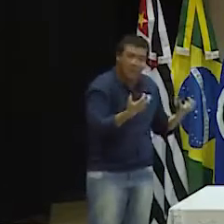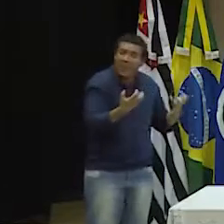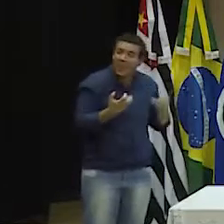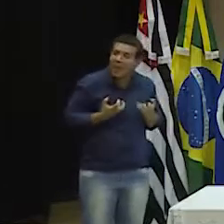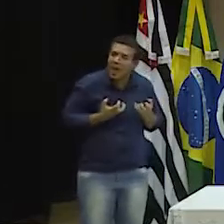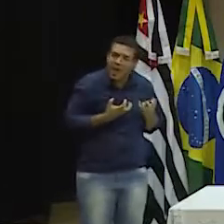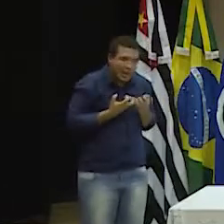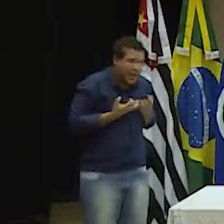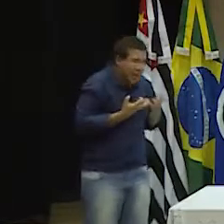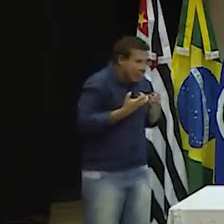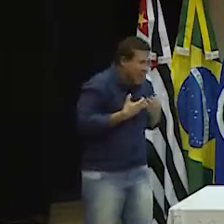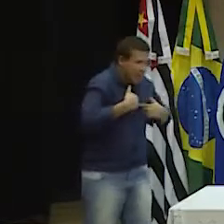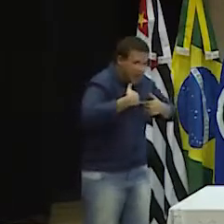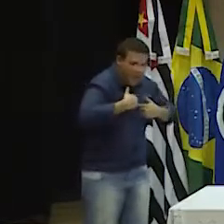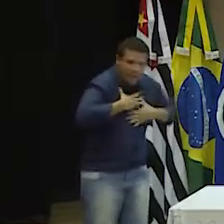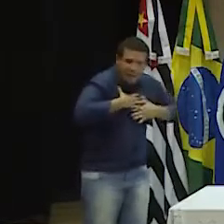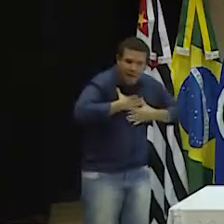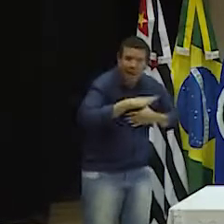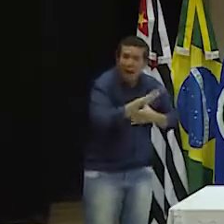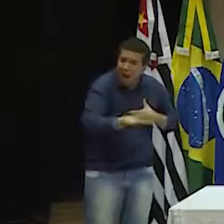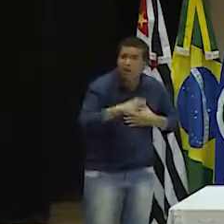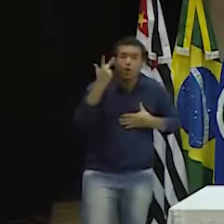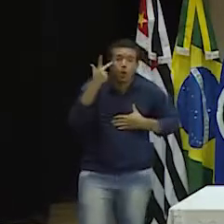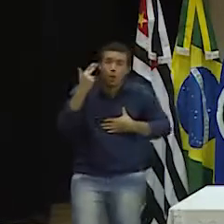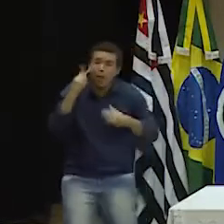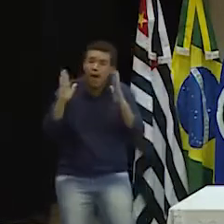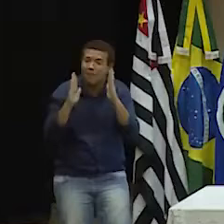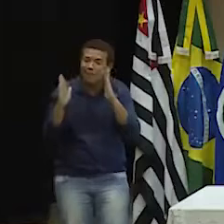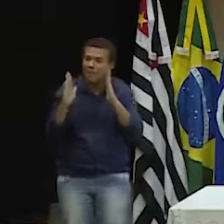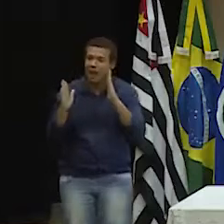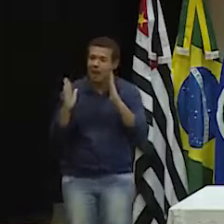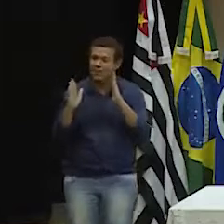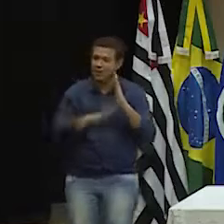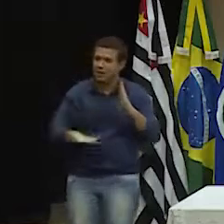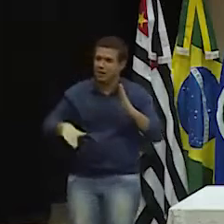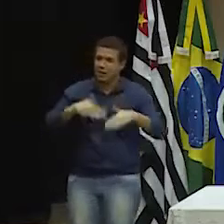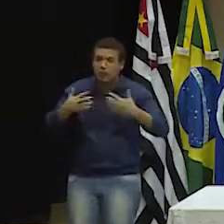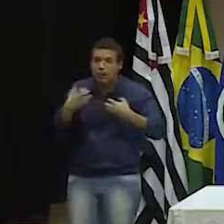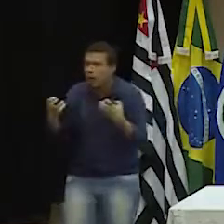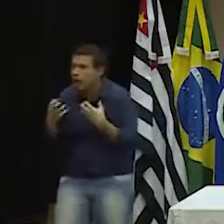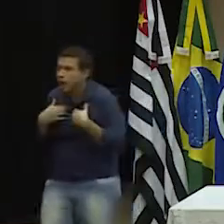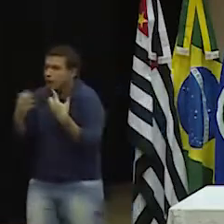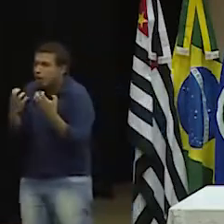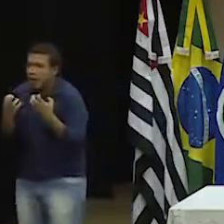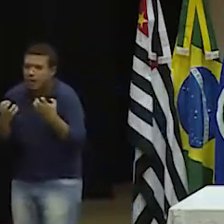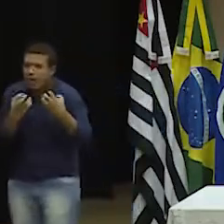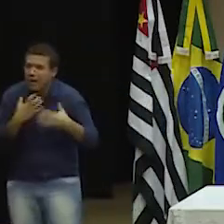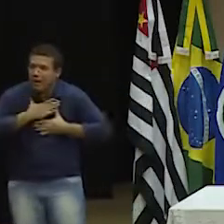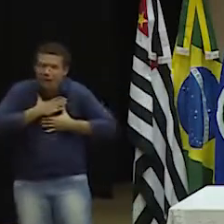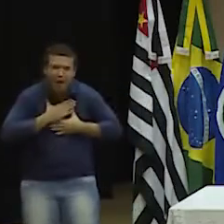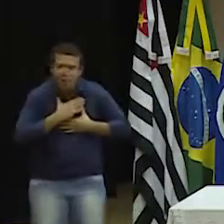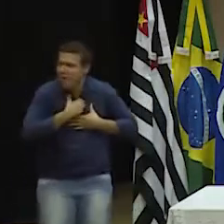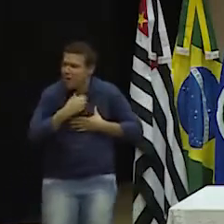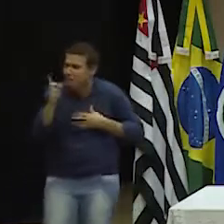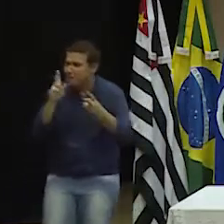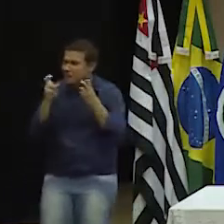Então, a criança quer coisas que satisfaçam. Isso é normal dessa fase da criança. Querer